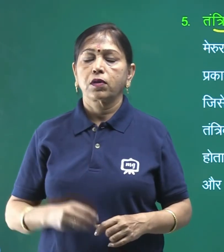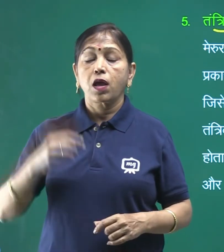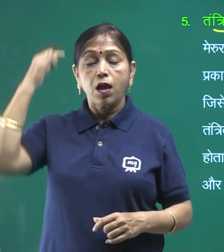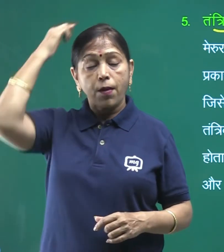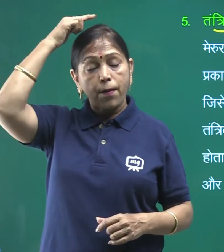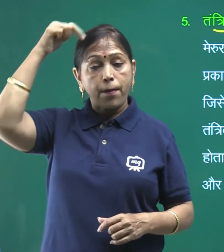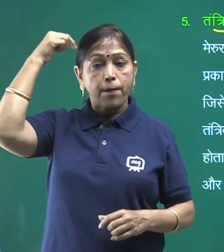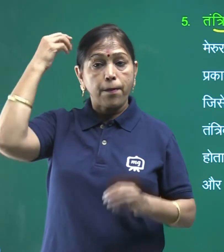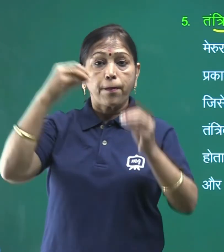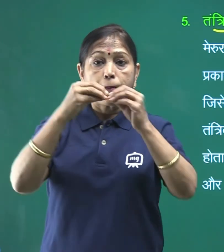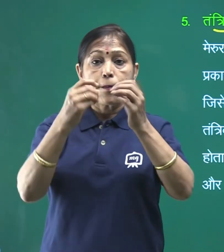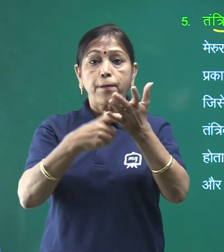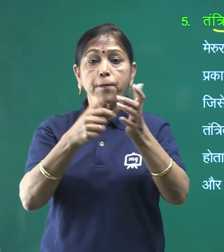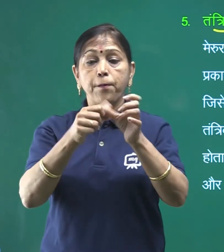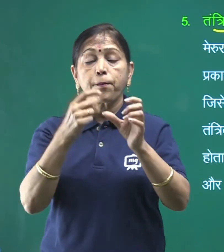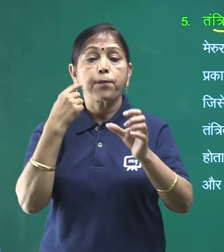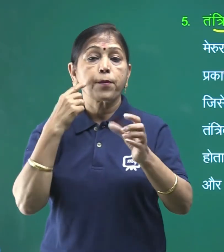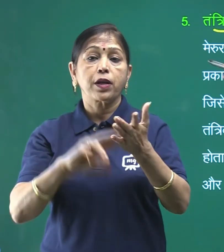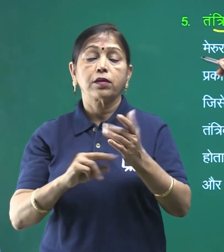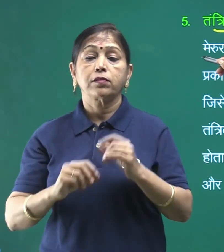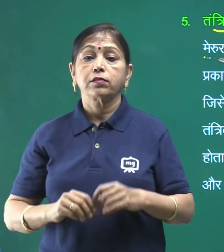मस्तिष्क,